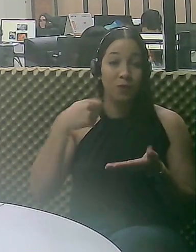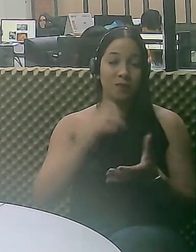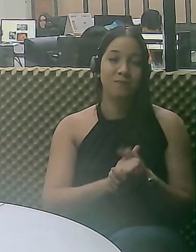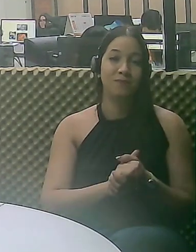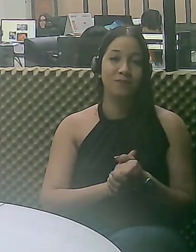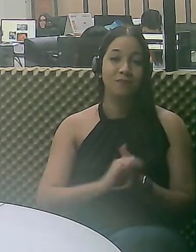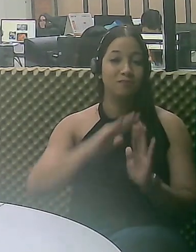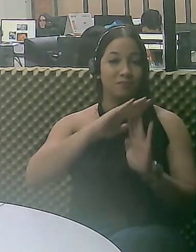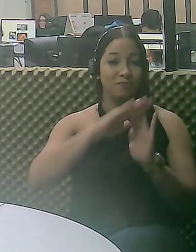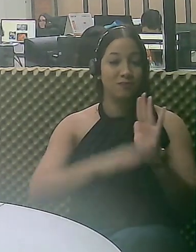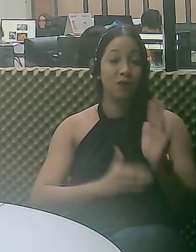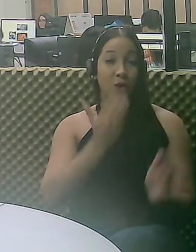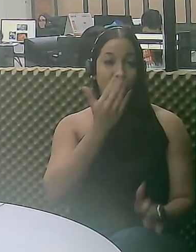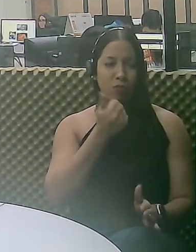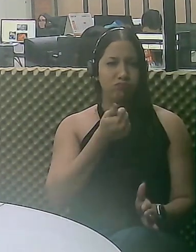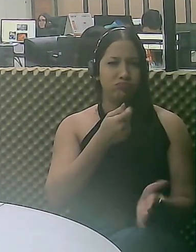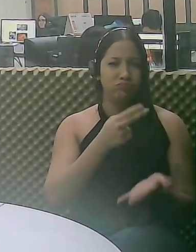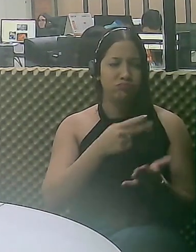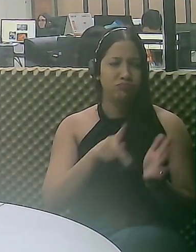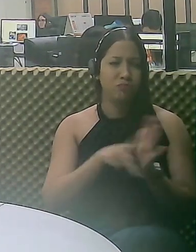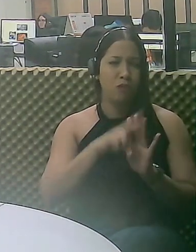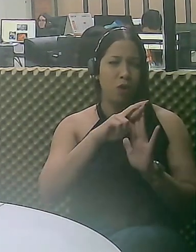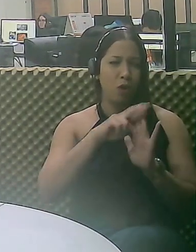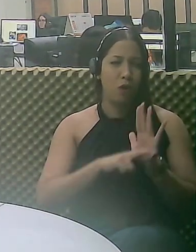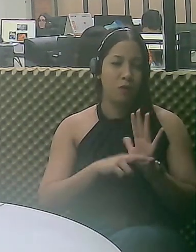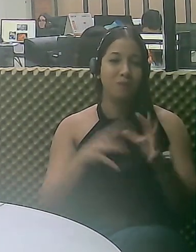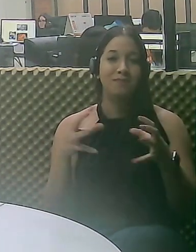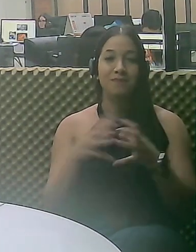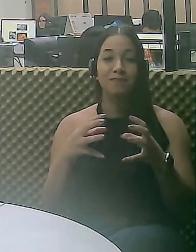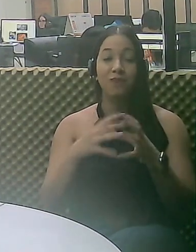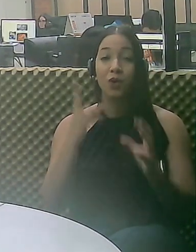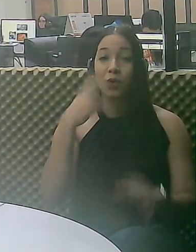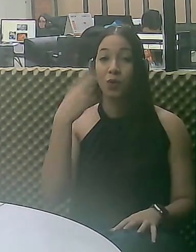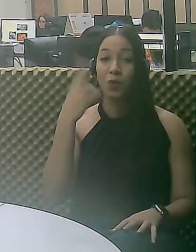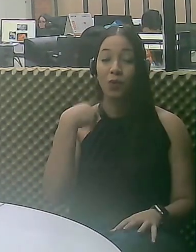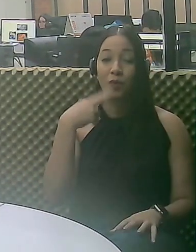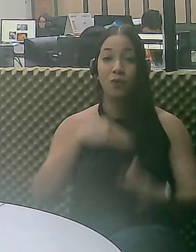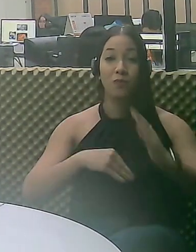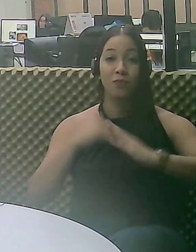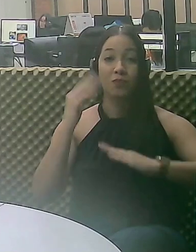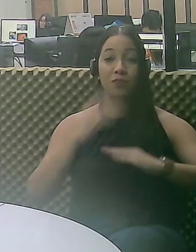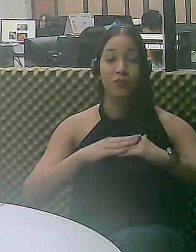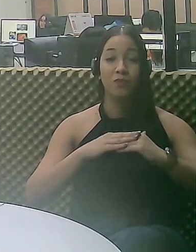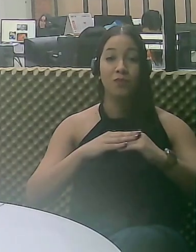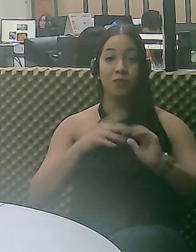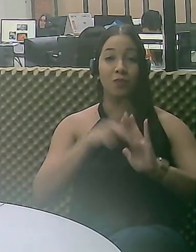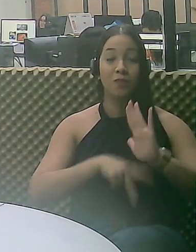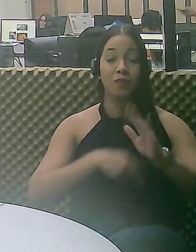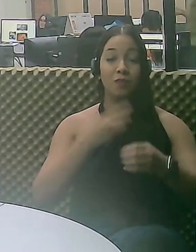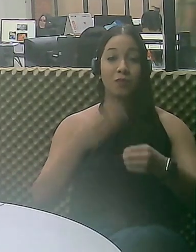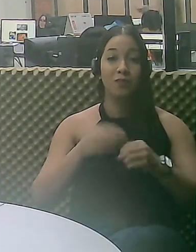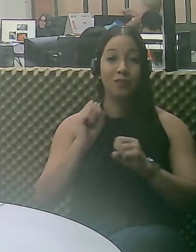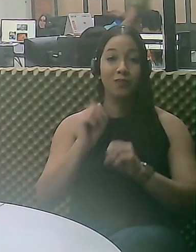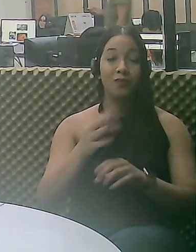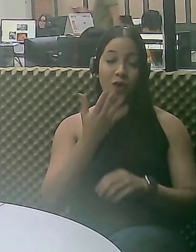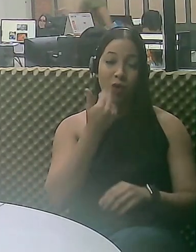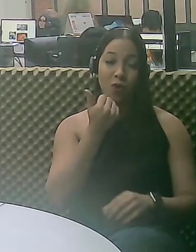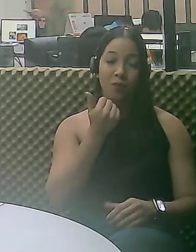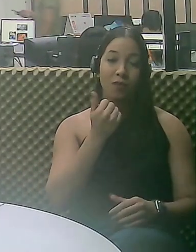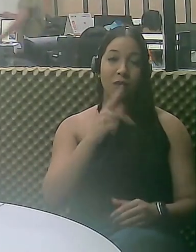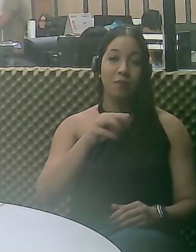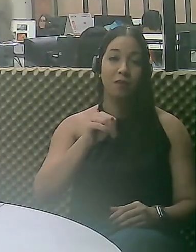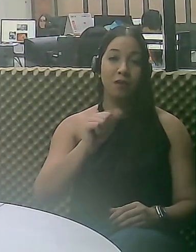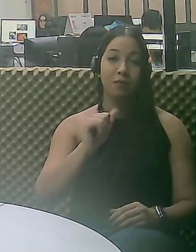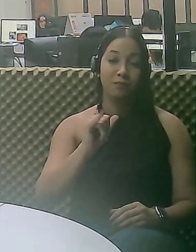Nos cardápios, que são rigorosamente elaborados pela equipe de nutricionistas do Programa Municipal de Alimentação Escolar, o